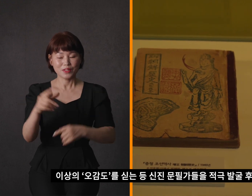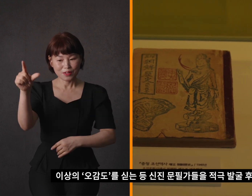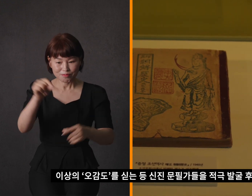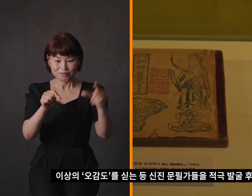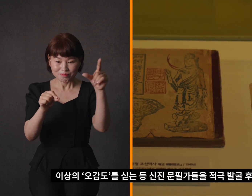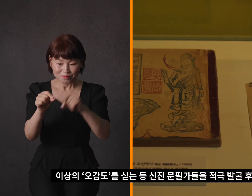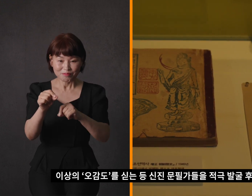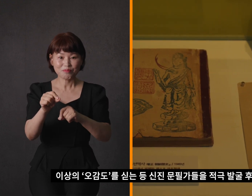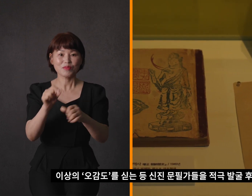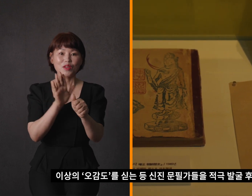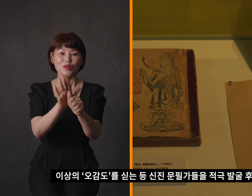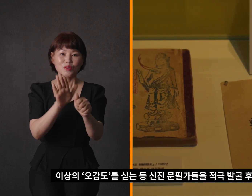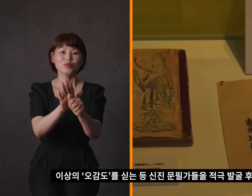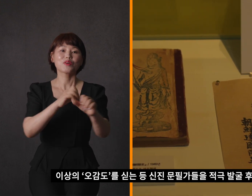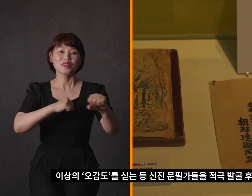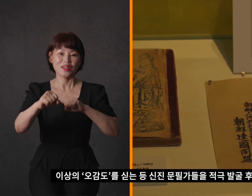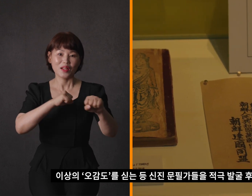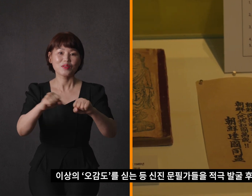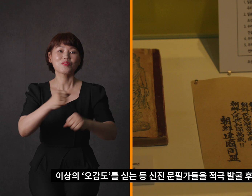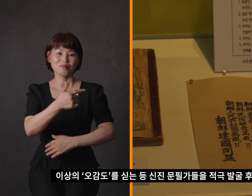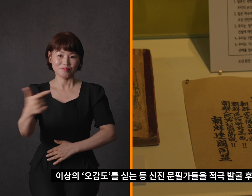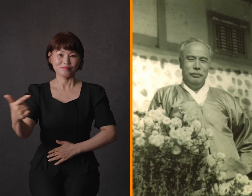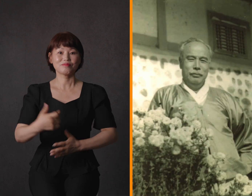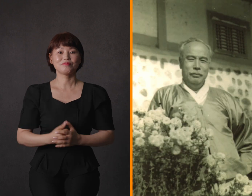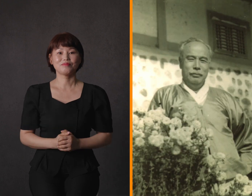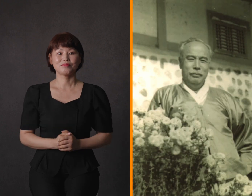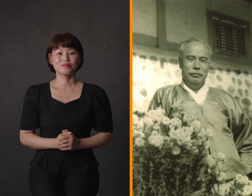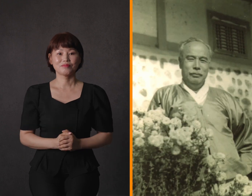문필가들을 적극 발굴 후원했습니다.